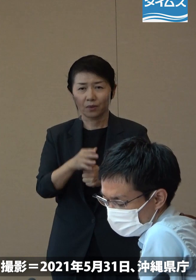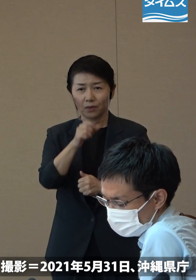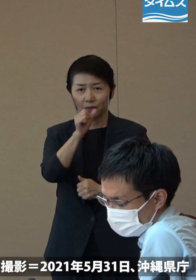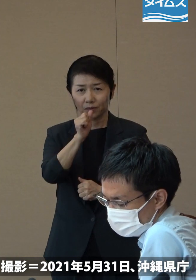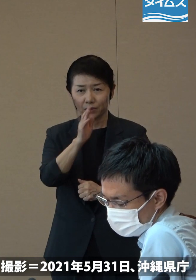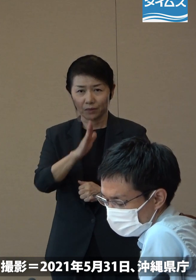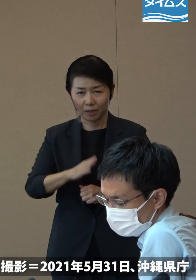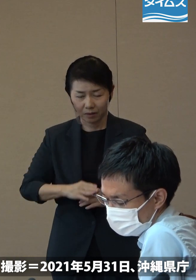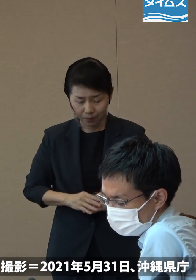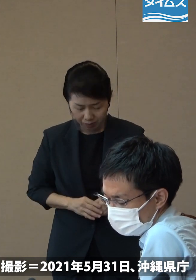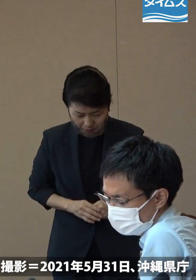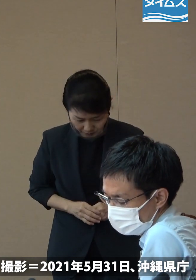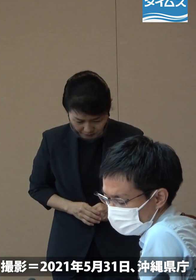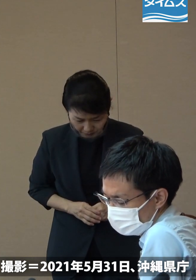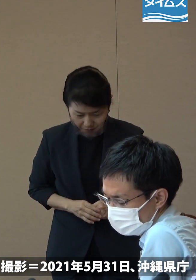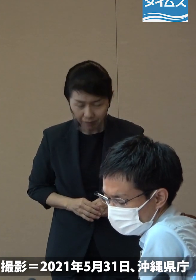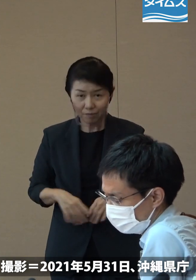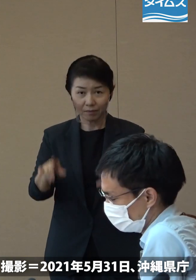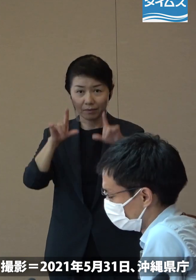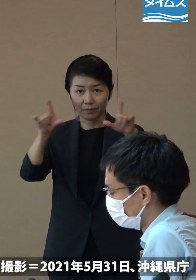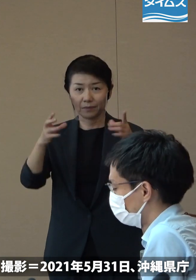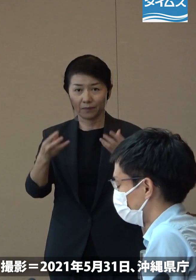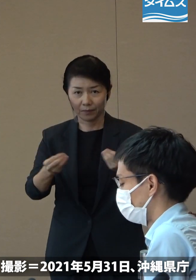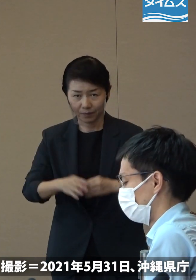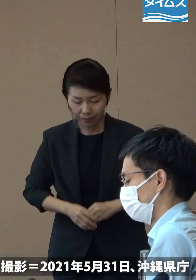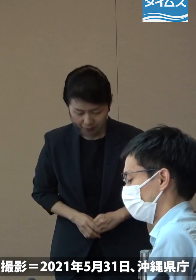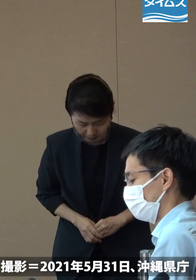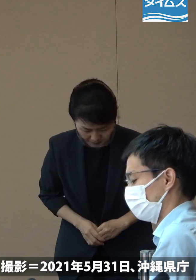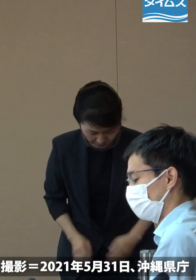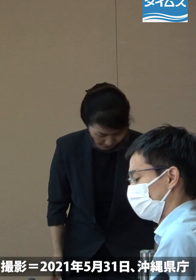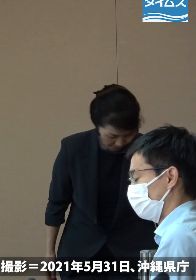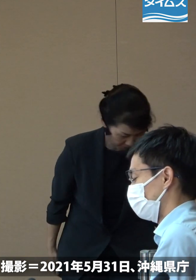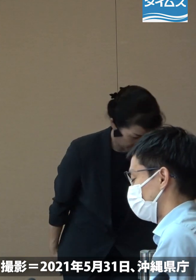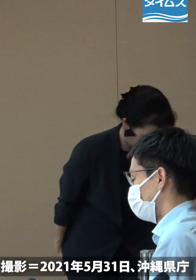ろしくお願いいたします。発表は以上です。